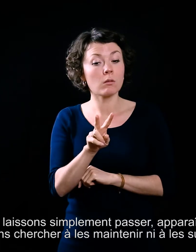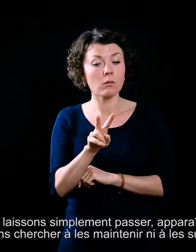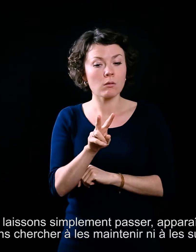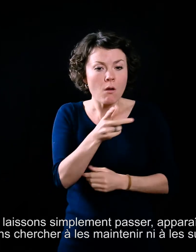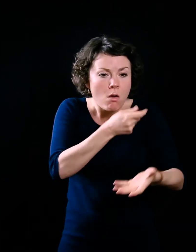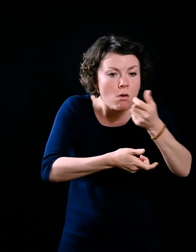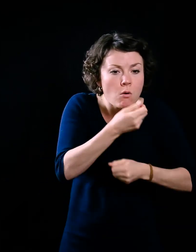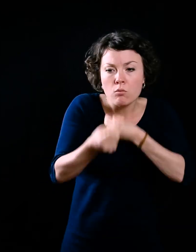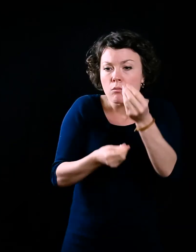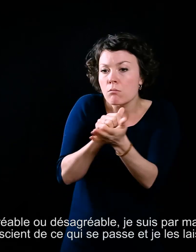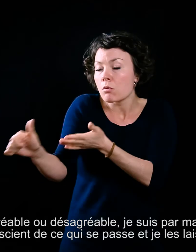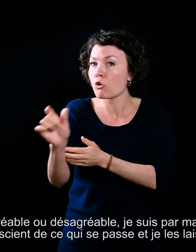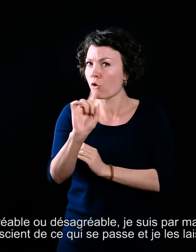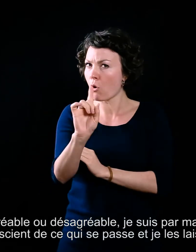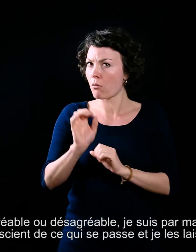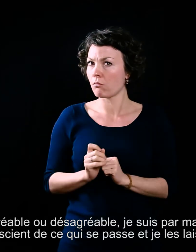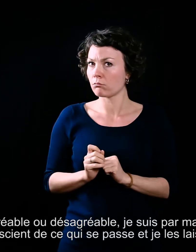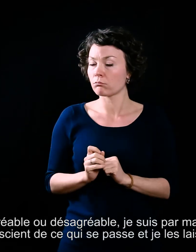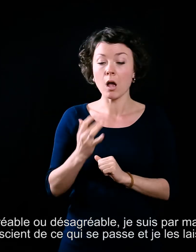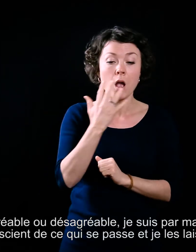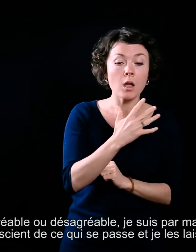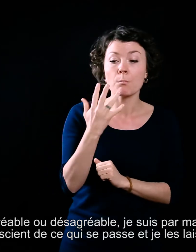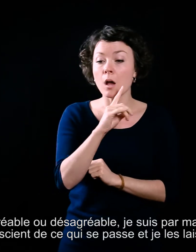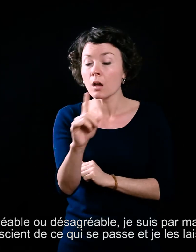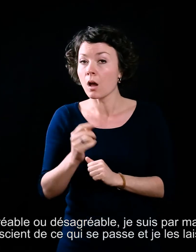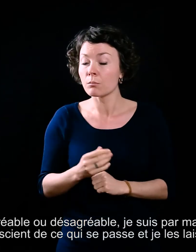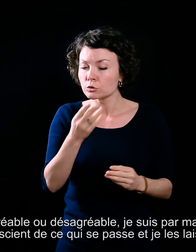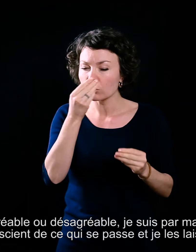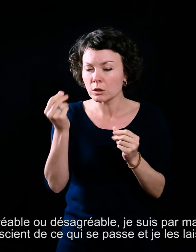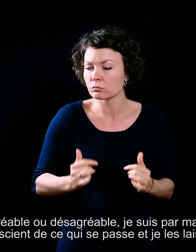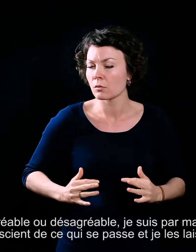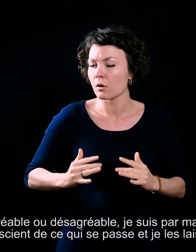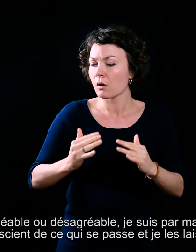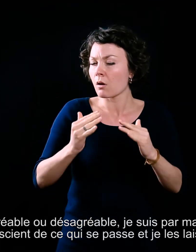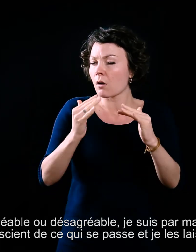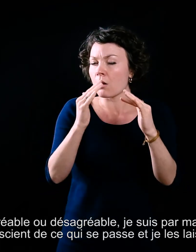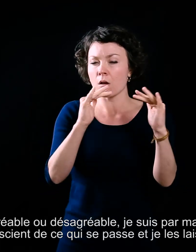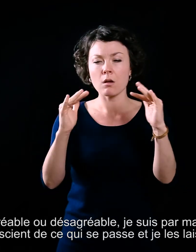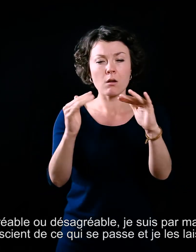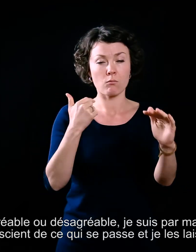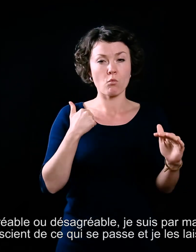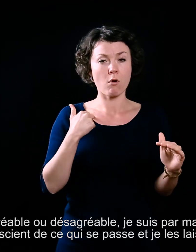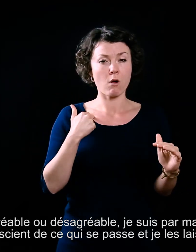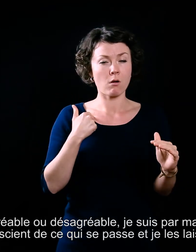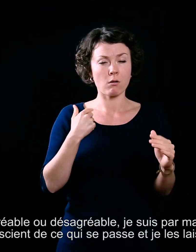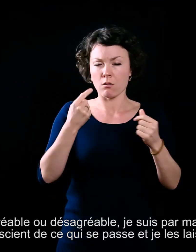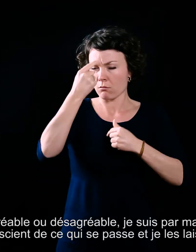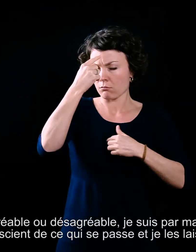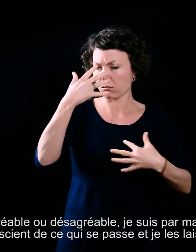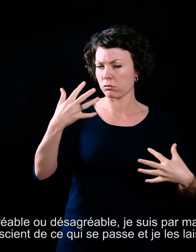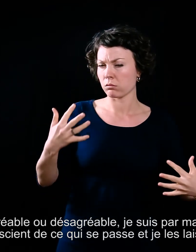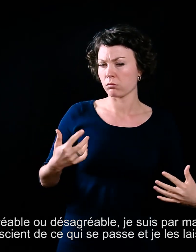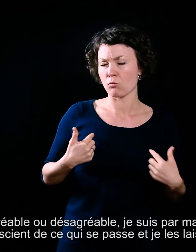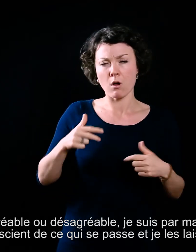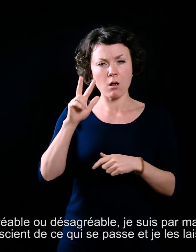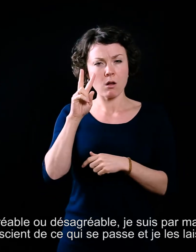les supprimer. Que ce soit agréable ou désagréable, je suis, par ma présence, par ma détente, conscient de ce qui